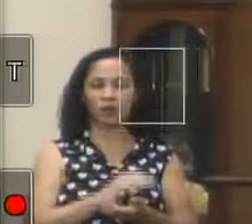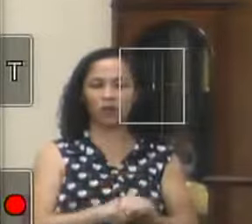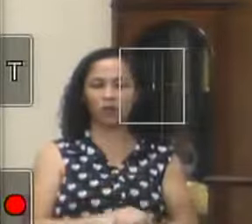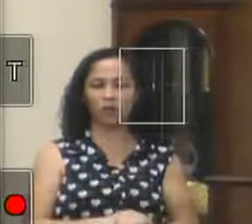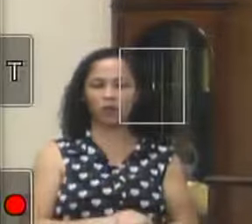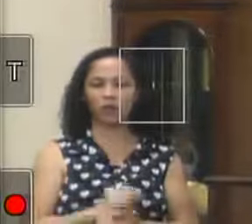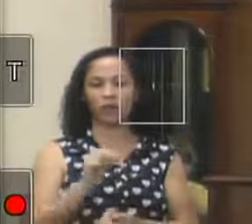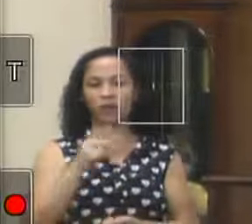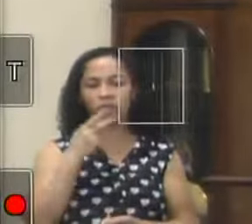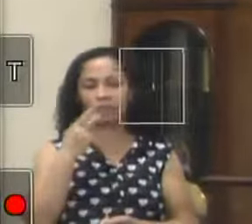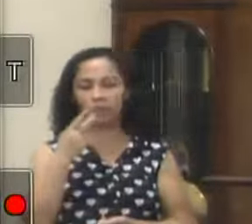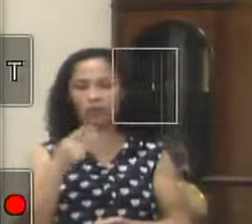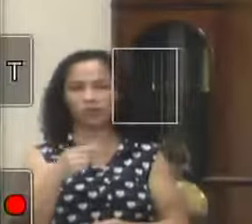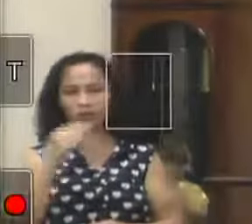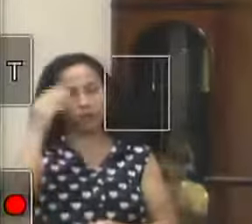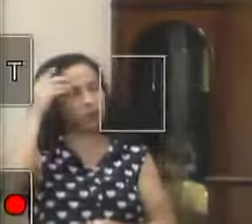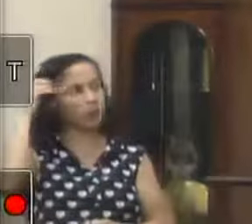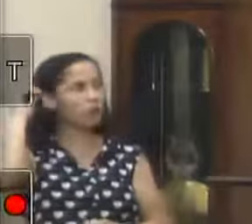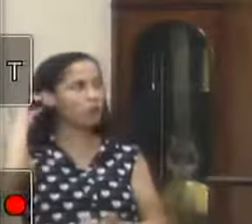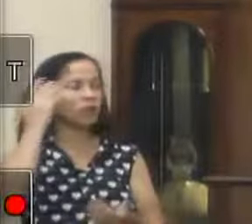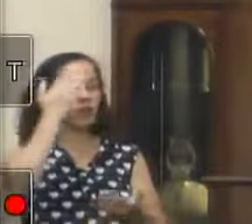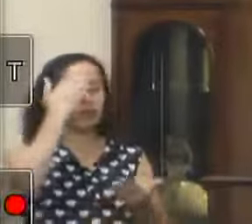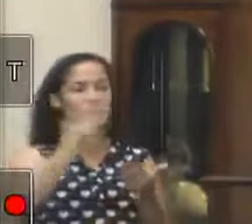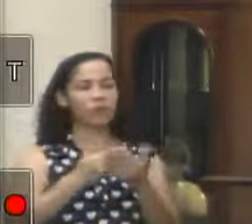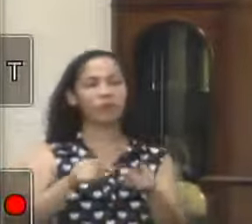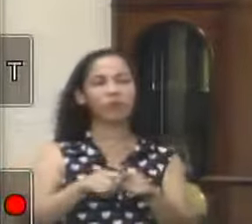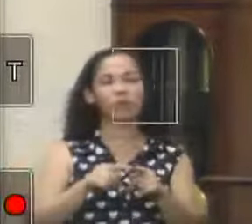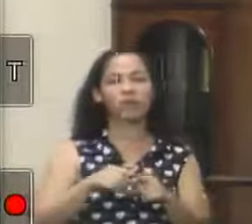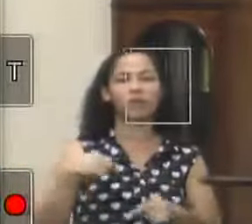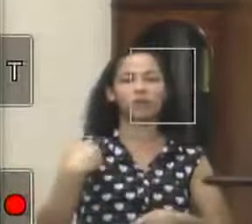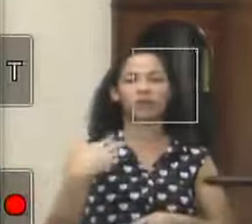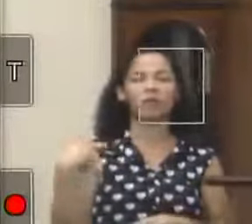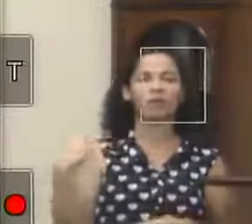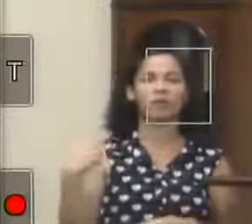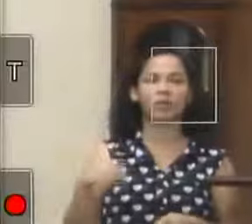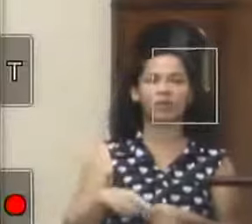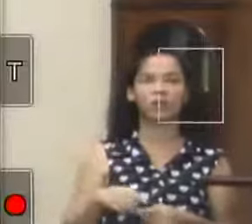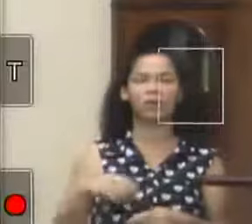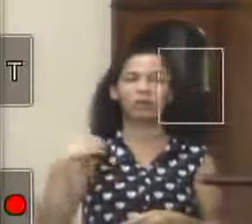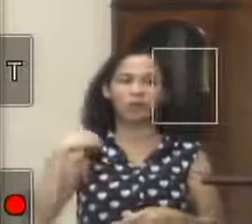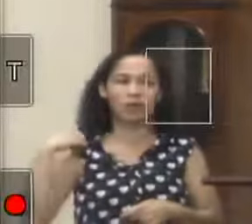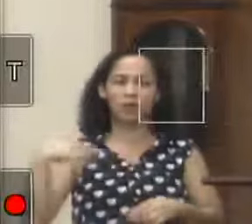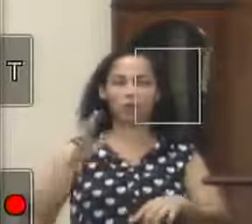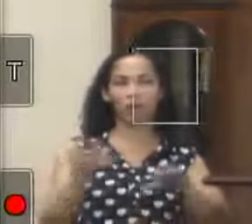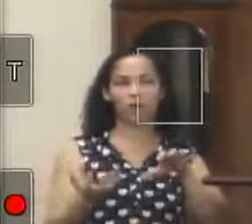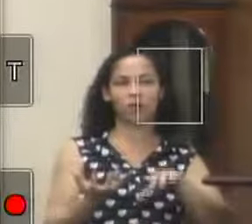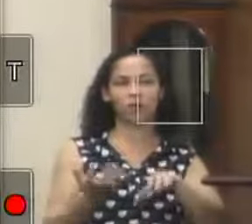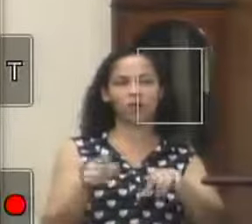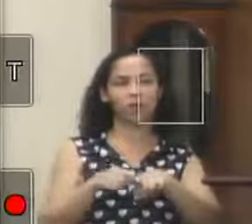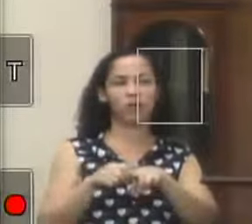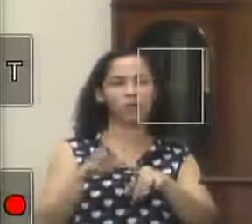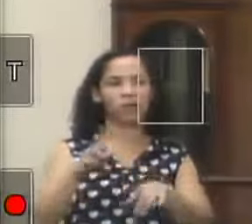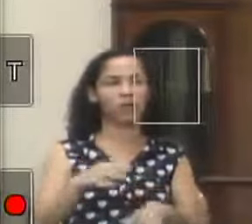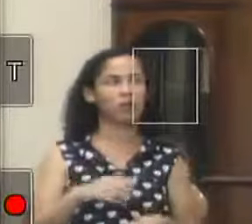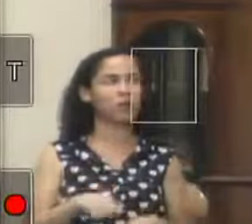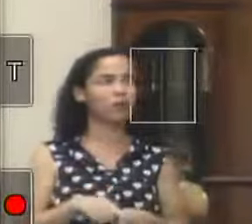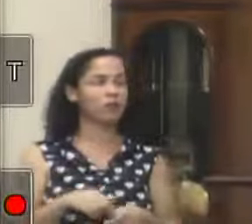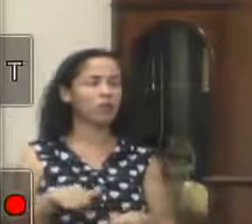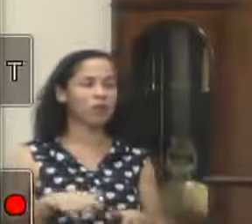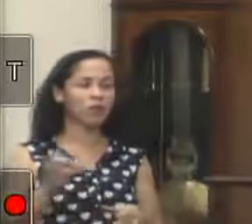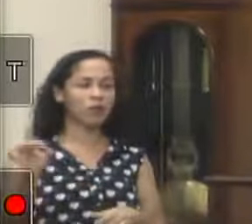declaração. É, acredito também, nós, como legisladores, apesar de estar lá em Brasília, eu acho que tudo afeta cada